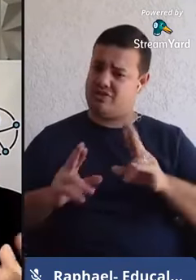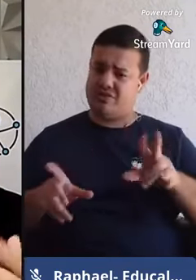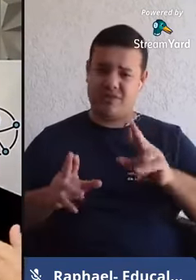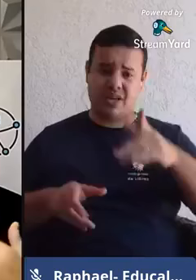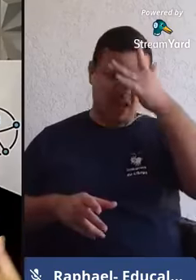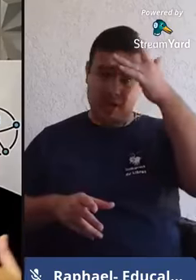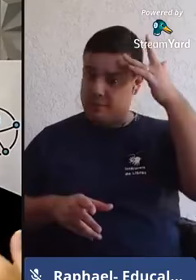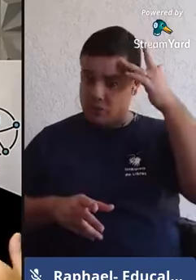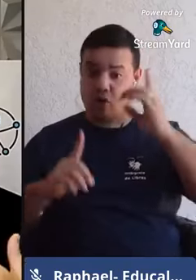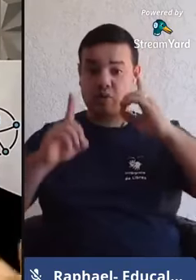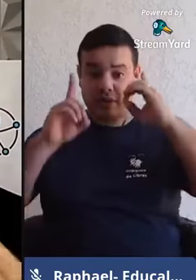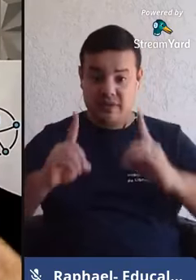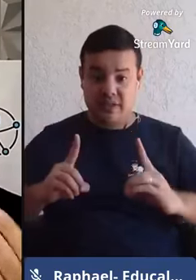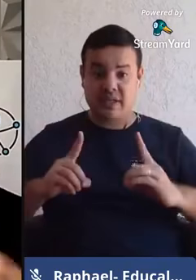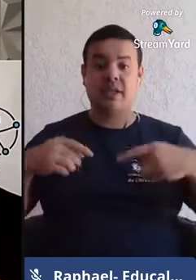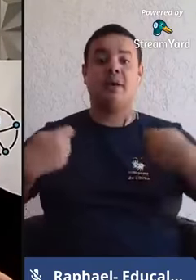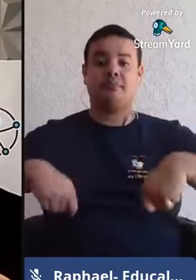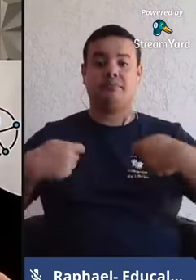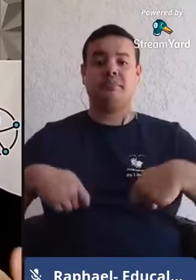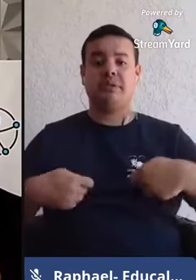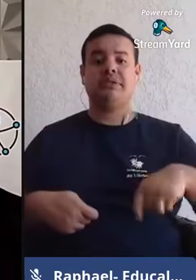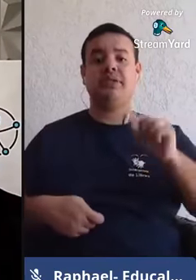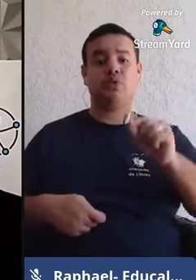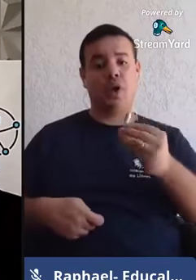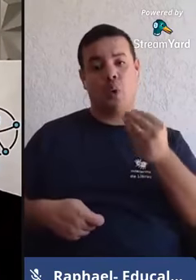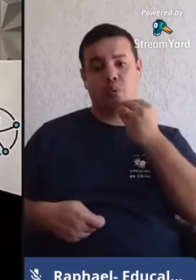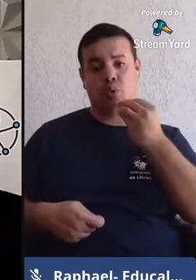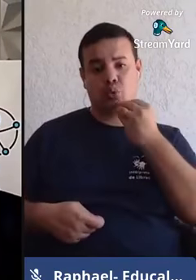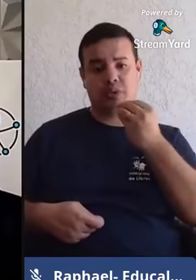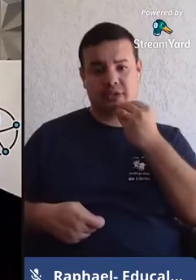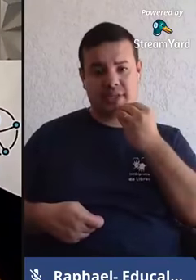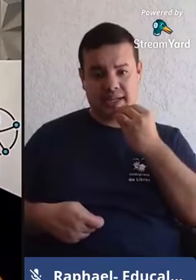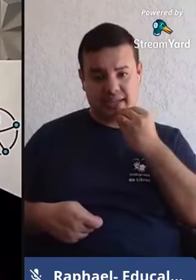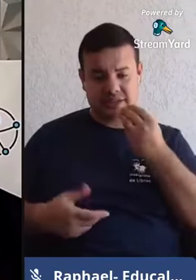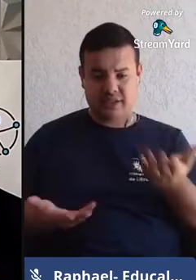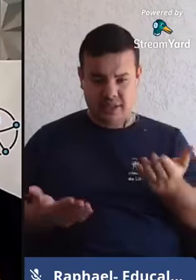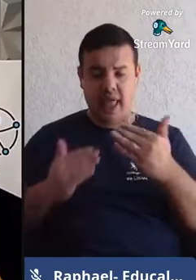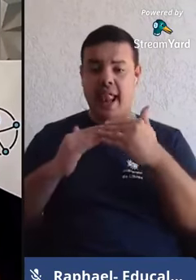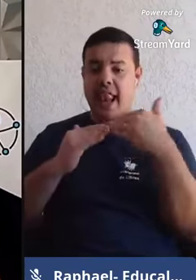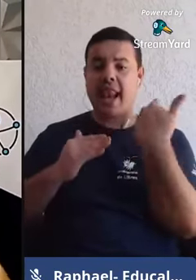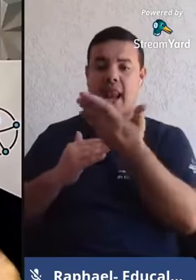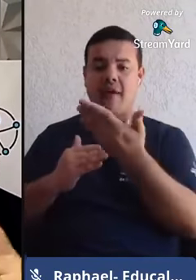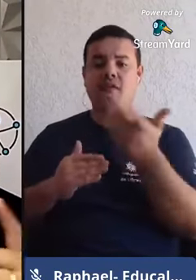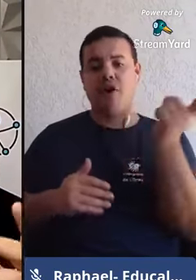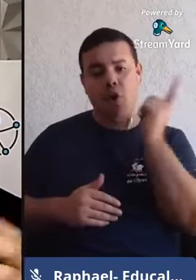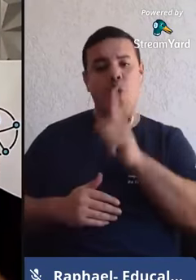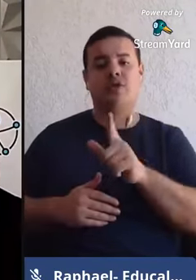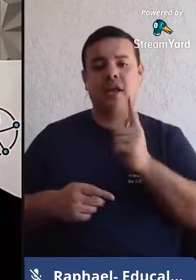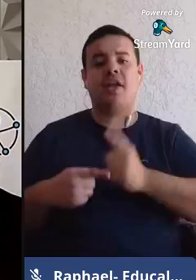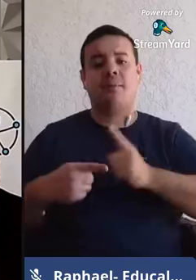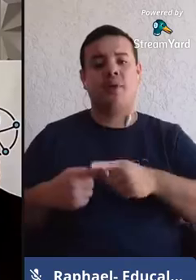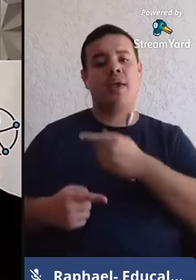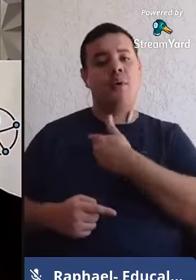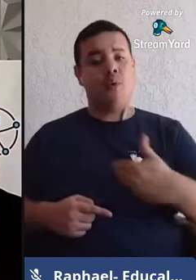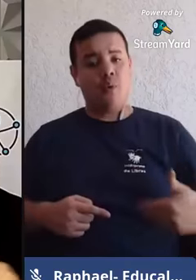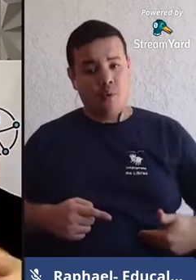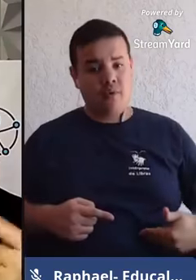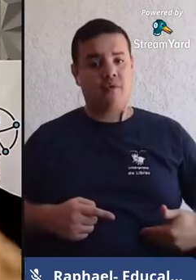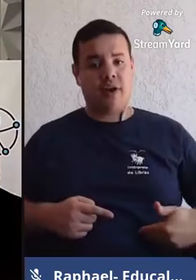não é isso. A pessoa com deficiência precisa de oportunidade. O que lá fora se pensa? Por que lá fora o governo é o grande tomador do